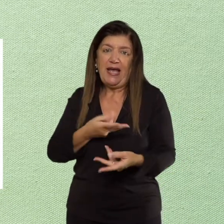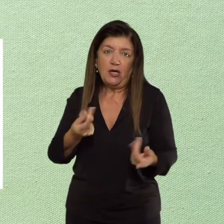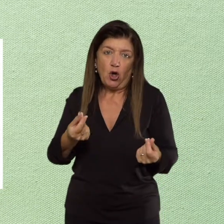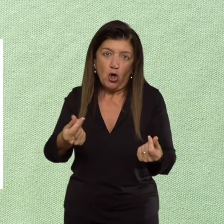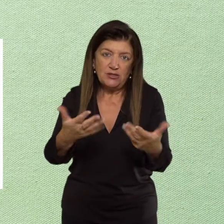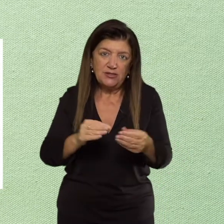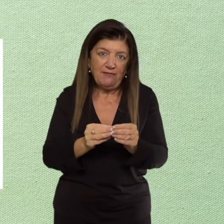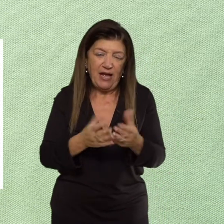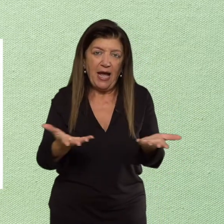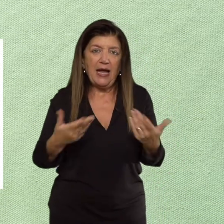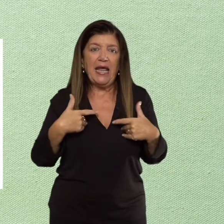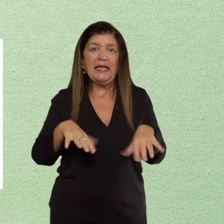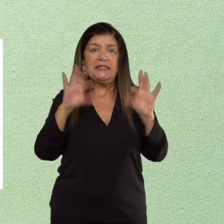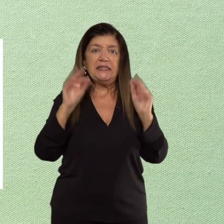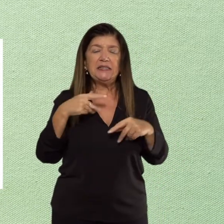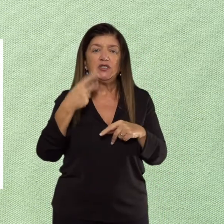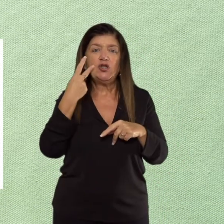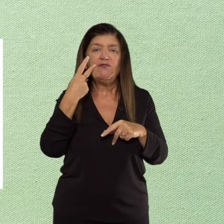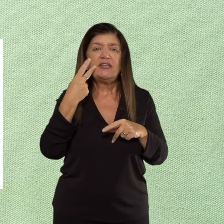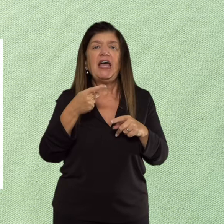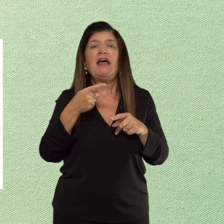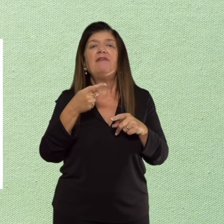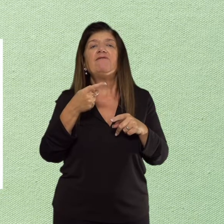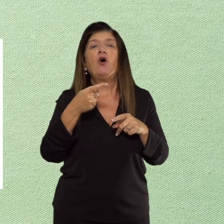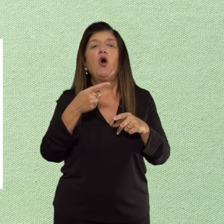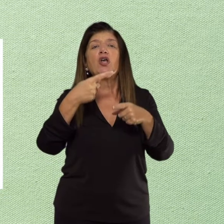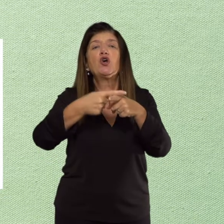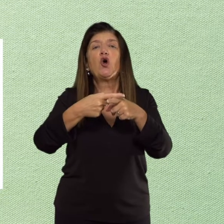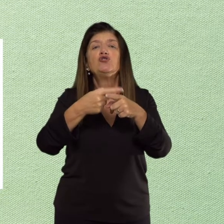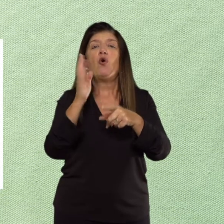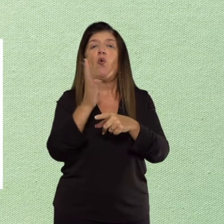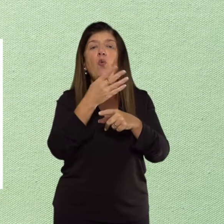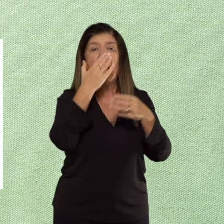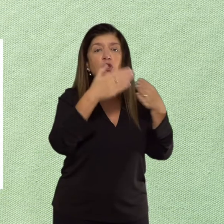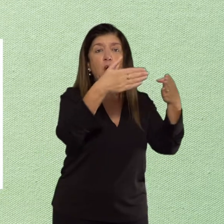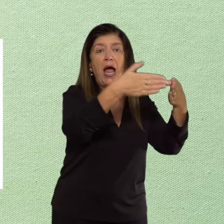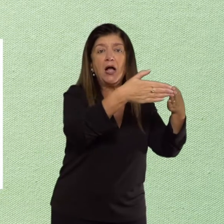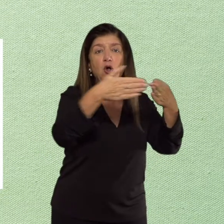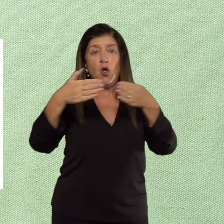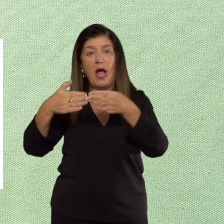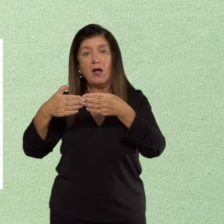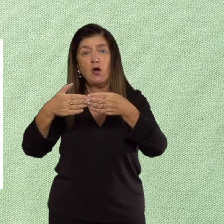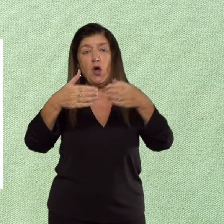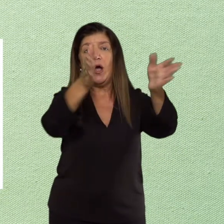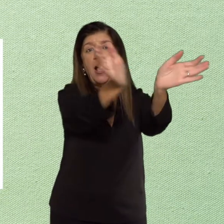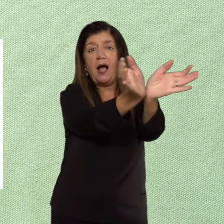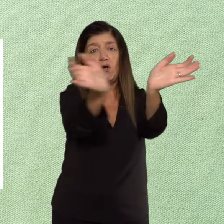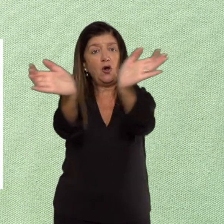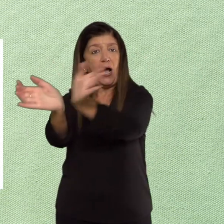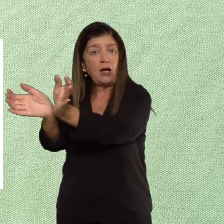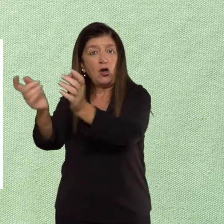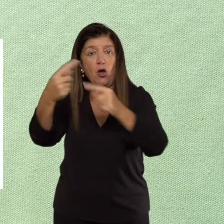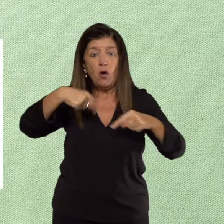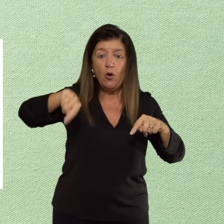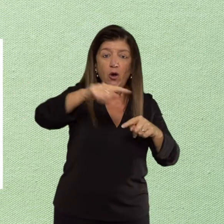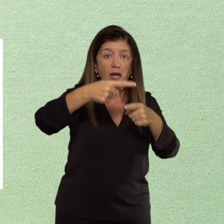classico sui quattro angoli che ti consente di fare tutti e quattro gli angoli. Poi abbiamo, per